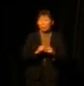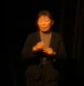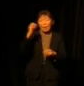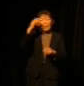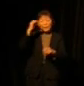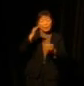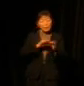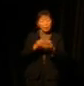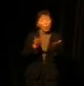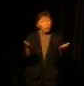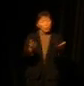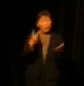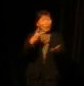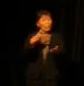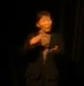店とか、あとは